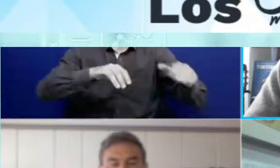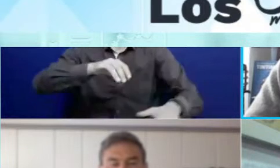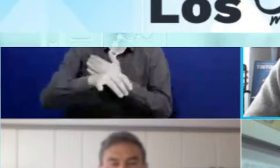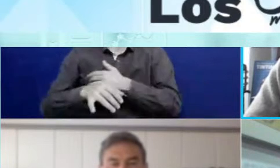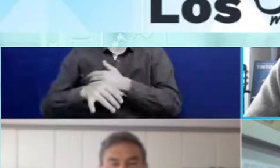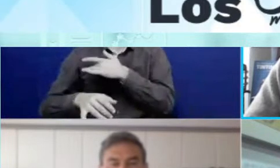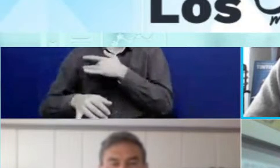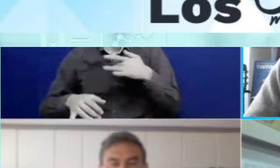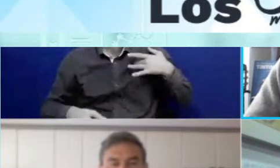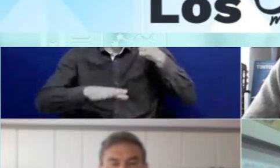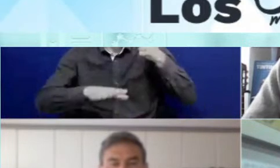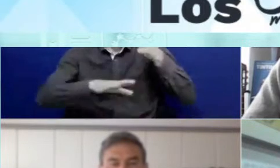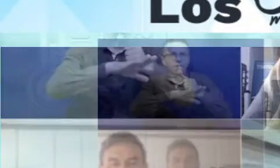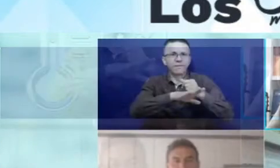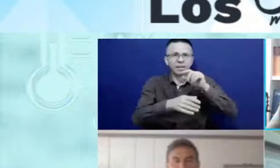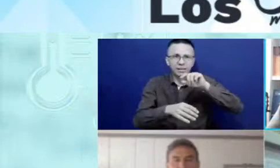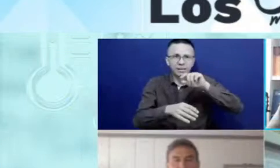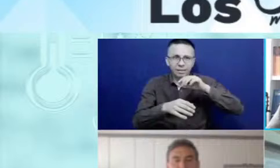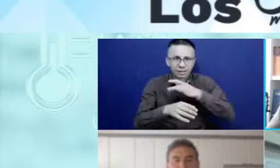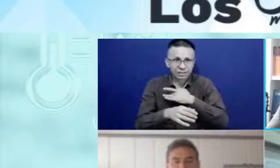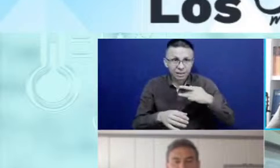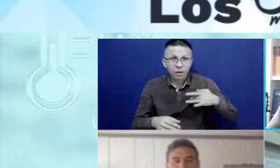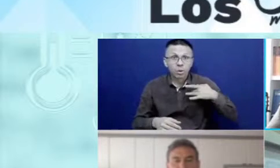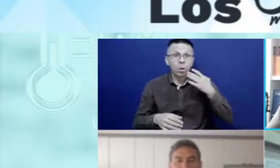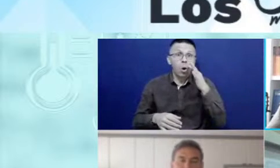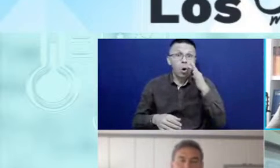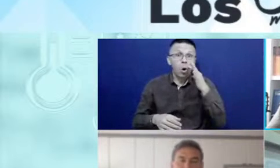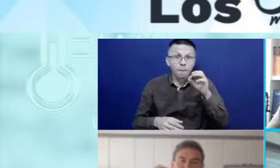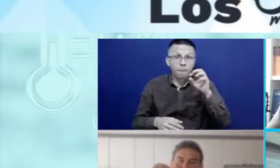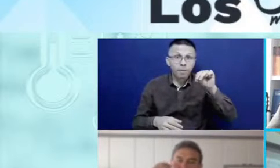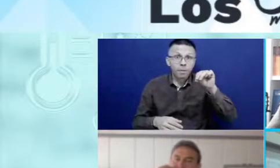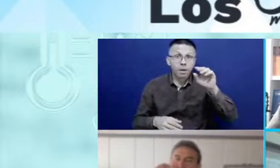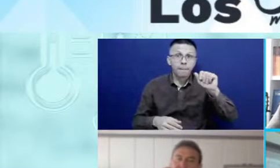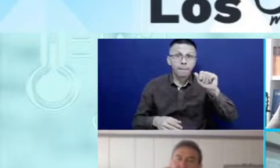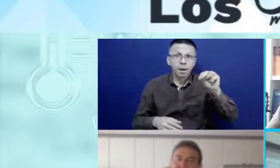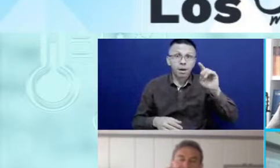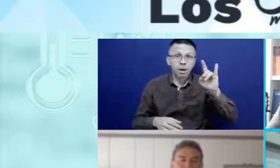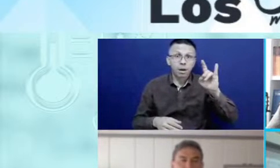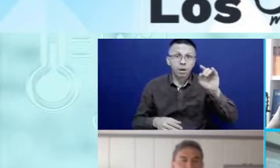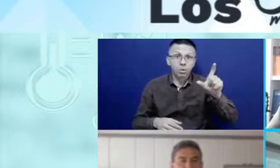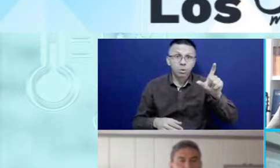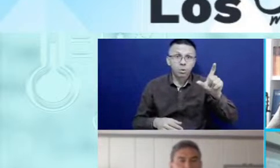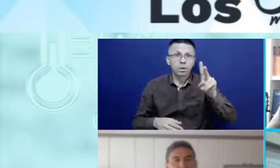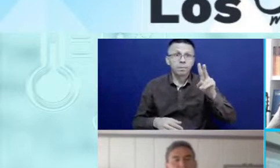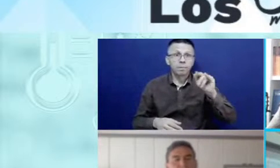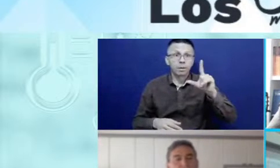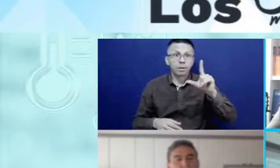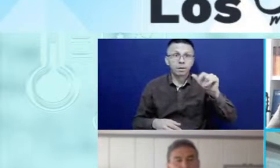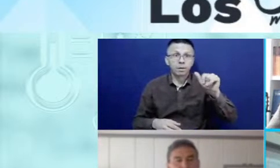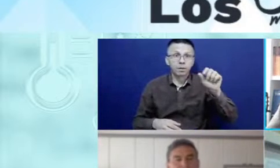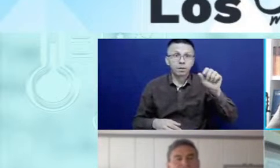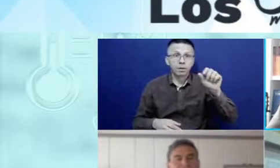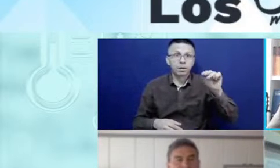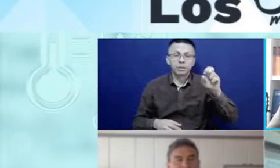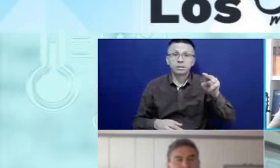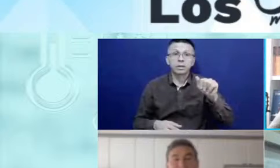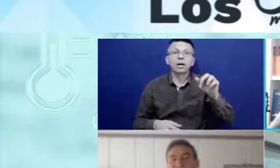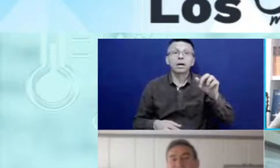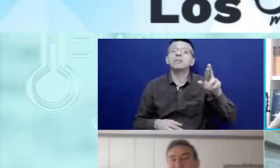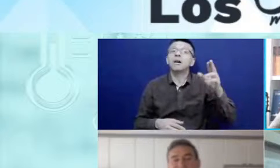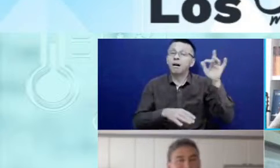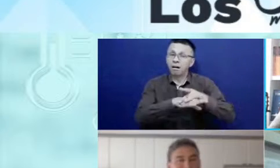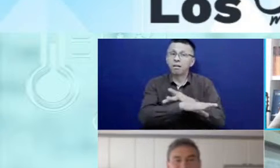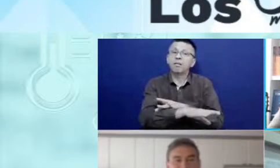de Salud. El doctor Manuel Villamizar ya nos acompañó en una sesión de estas. Entonces creo que aquí tenemos mucho tema para